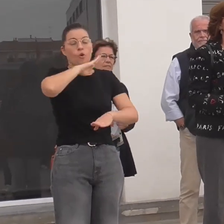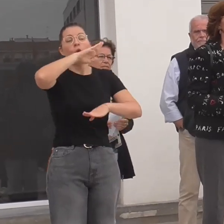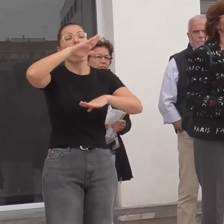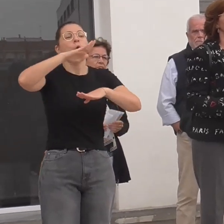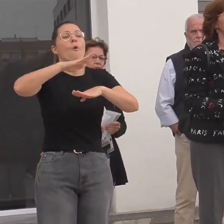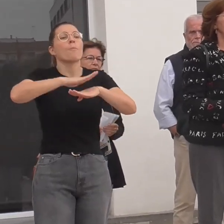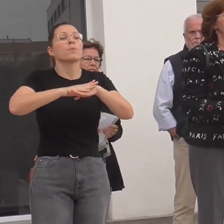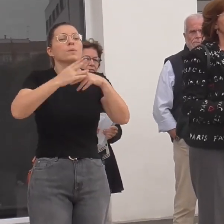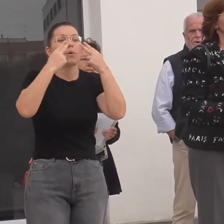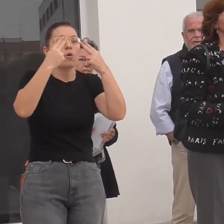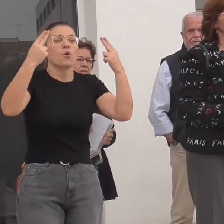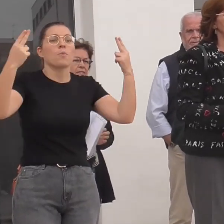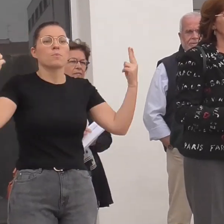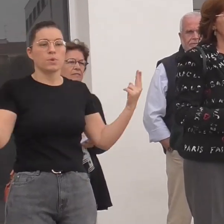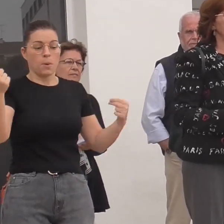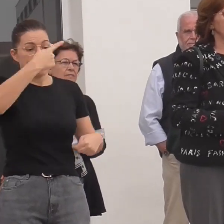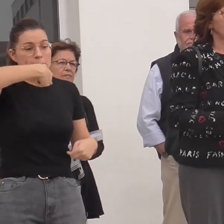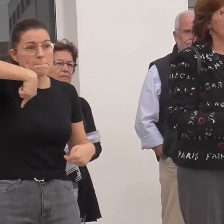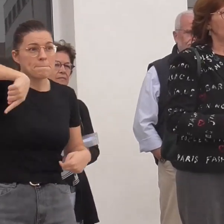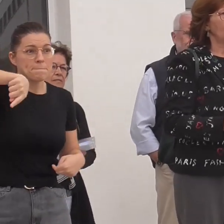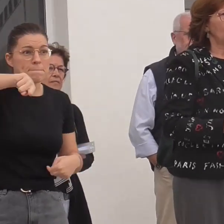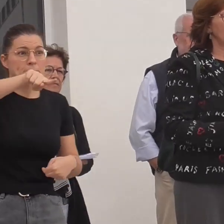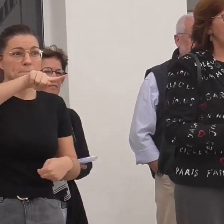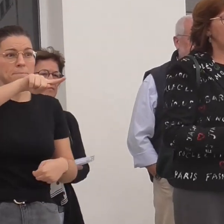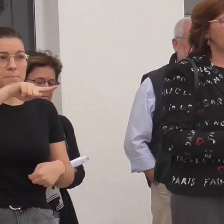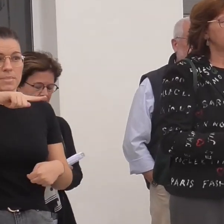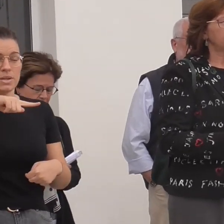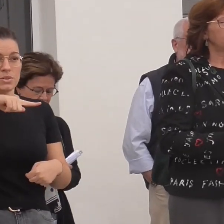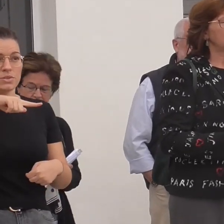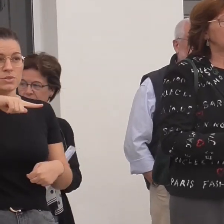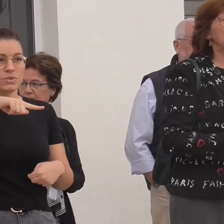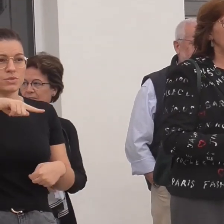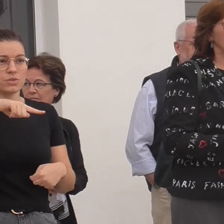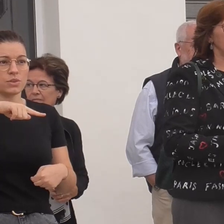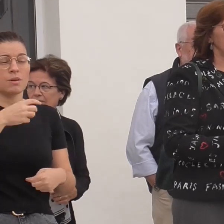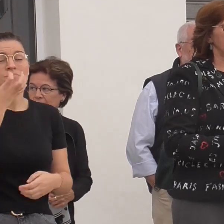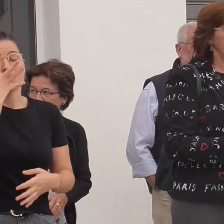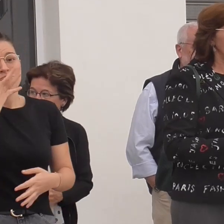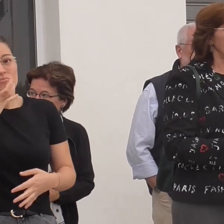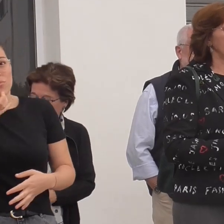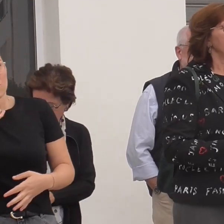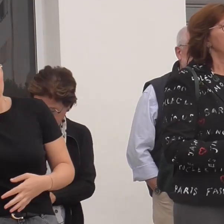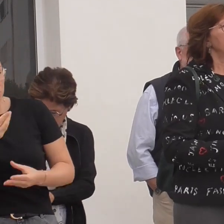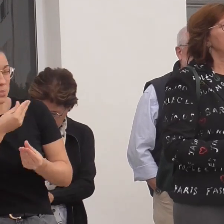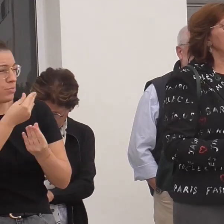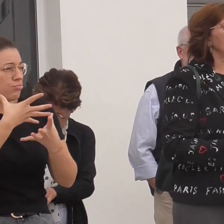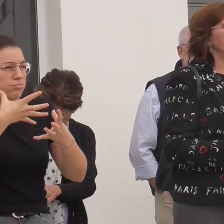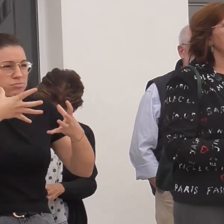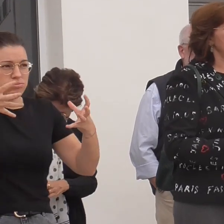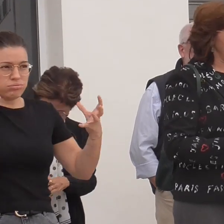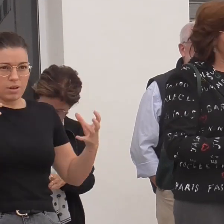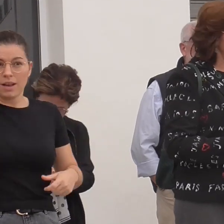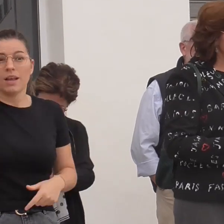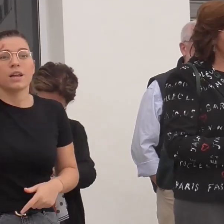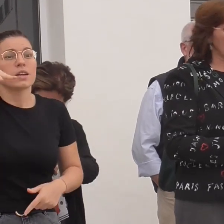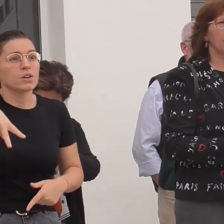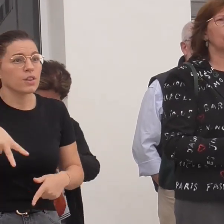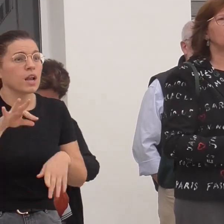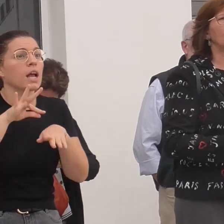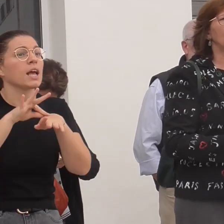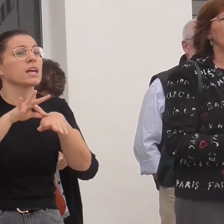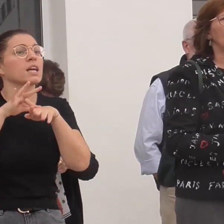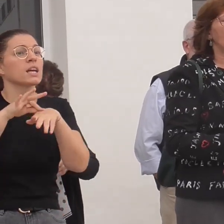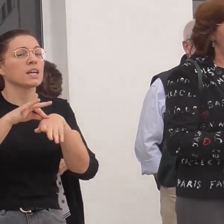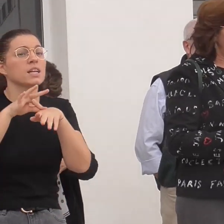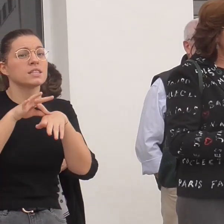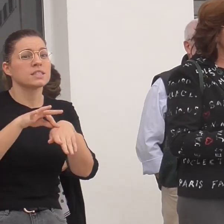con lo público, para nosotros es una tristeza enorme reconocer que el Servicio Murciano